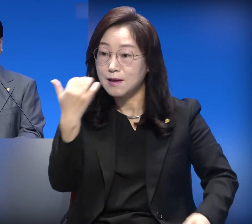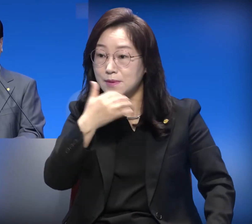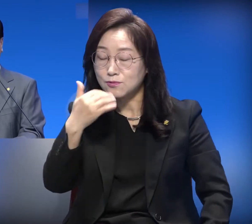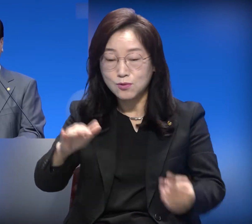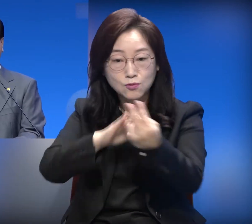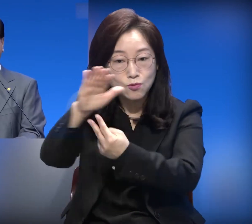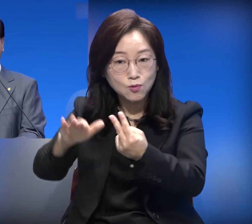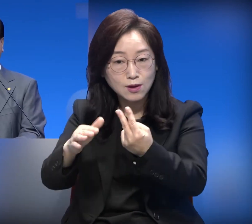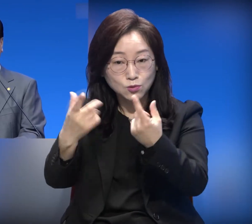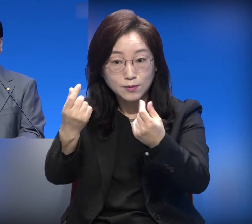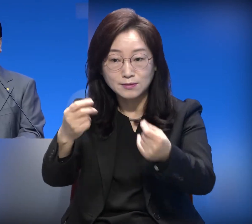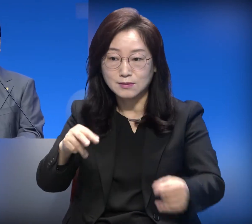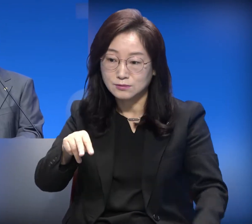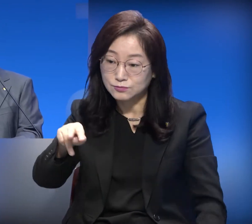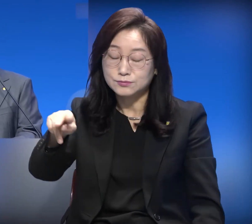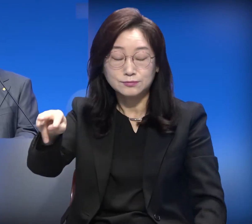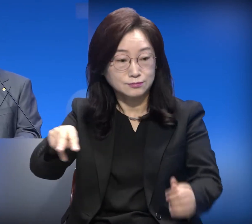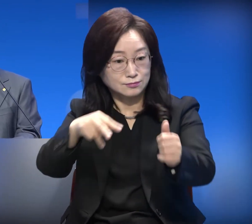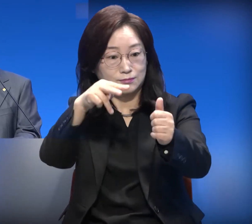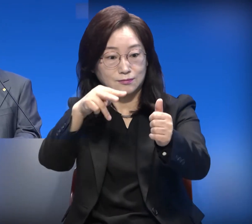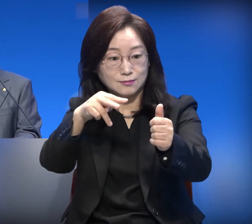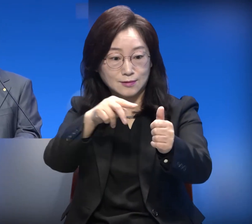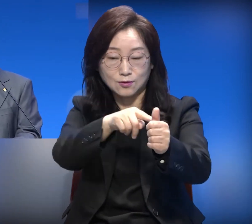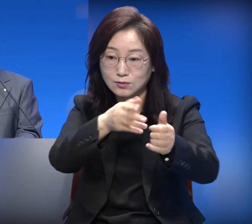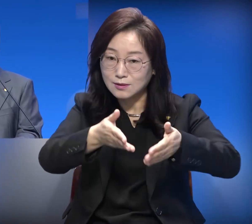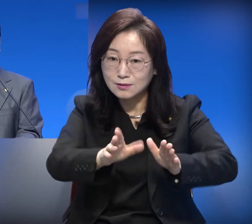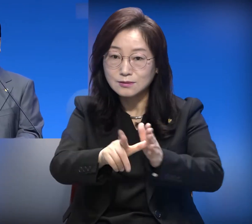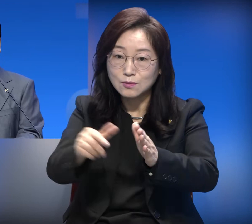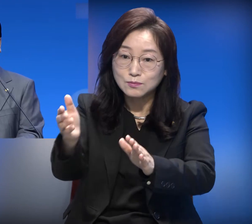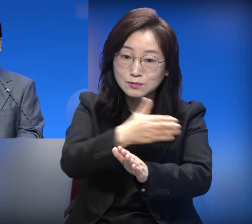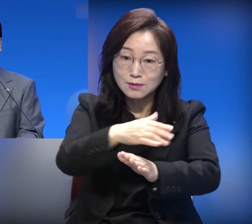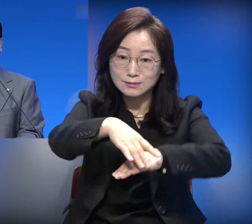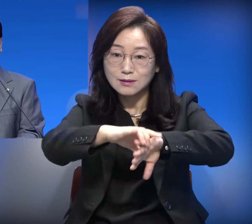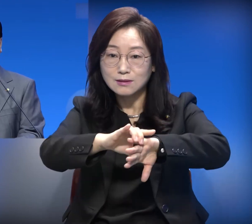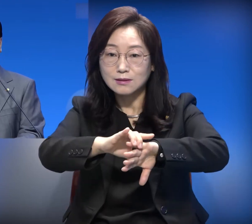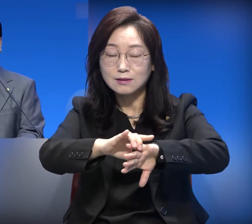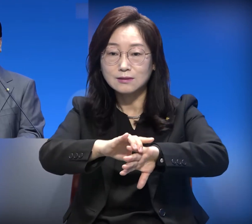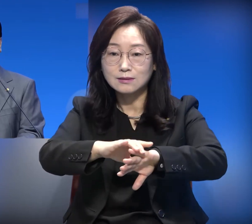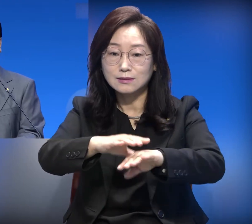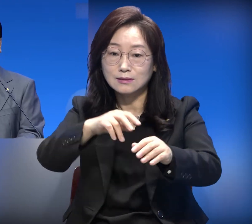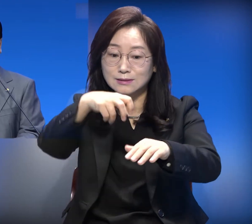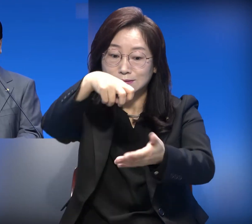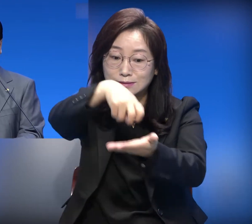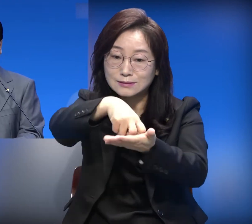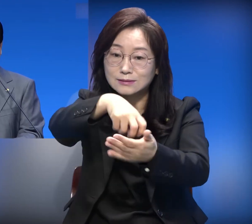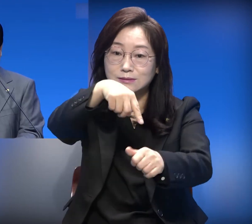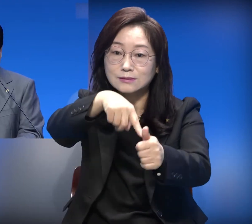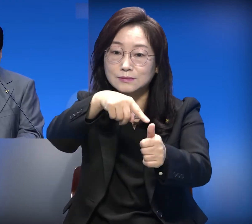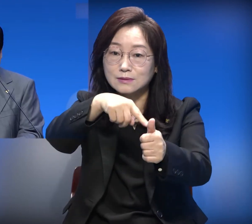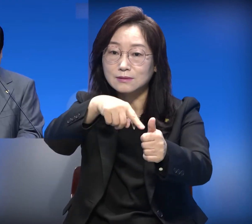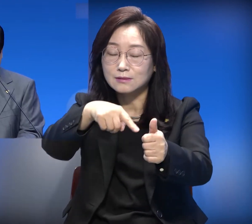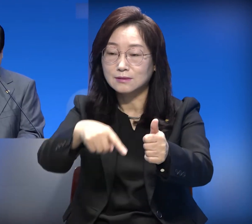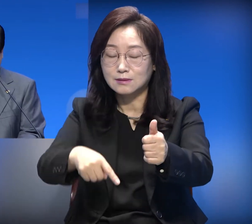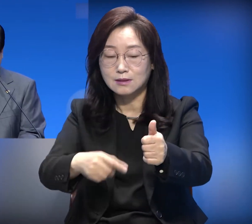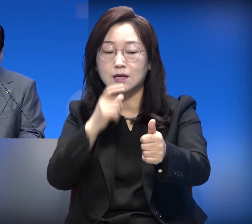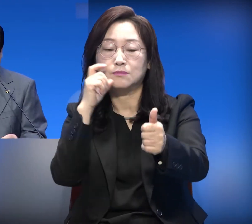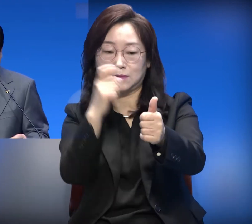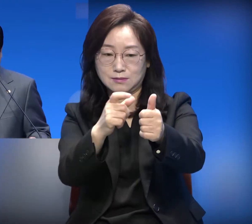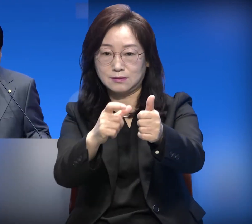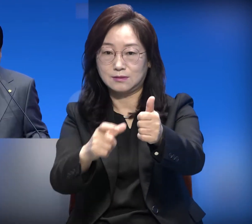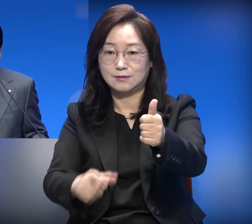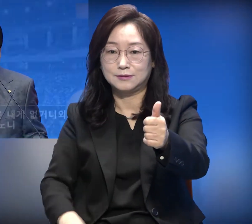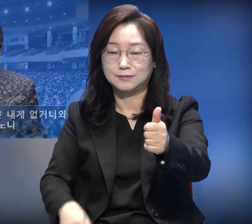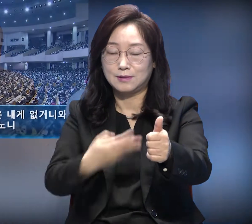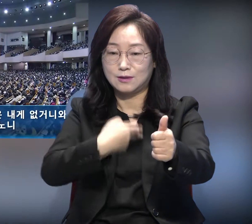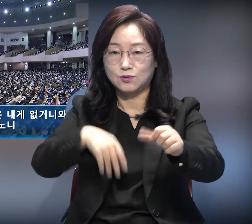멈춰서서 나무서 걷지 못하는 이 안지맹이에게 선포합니다.